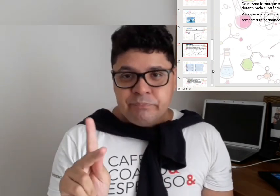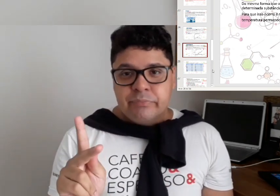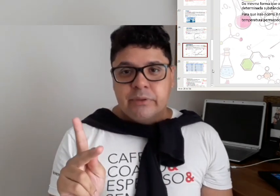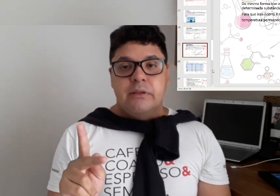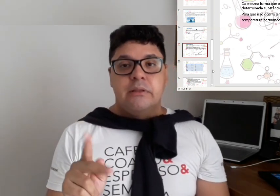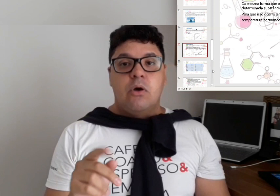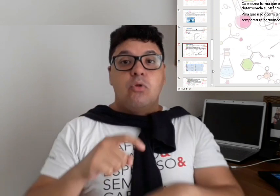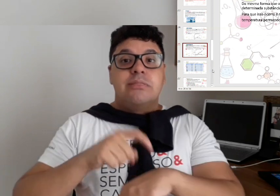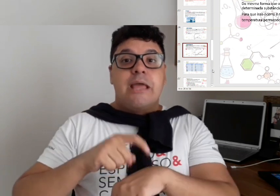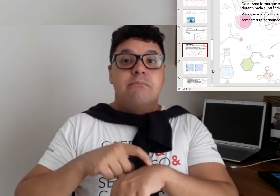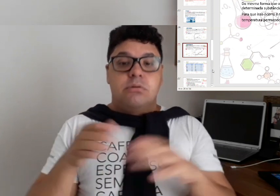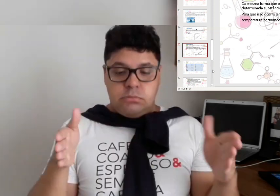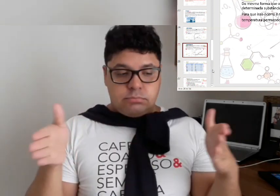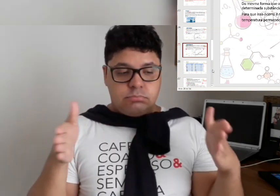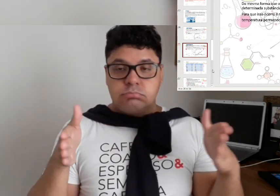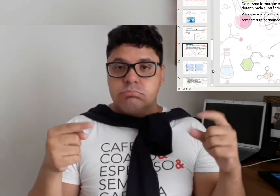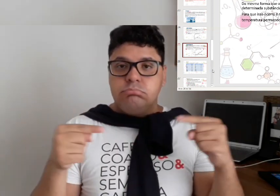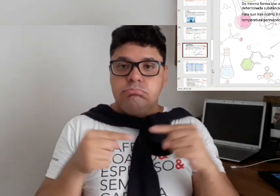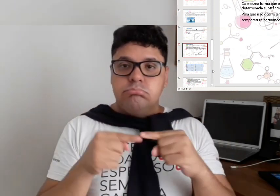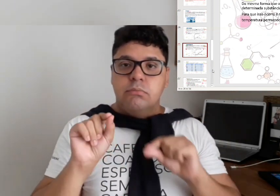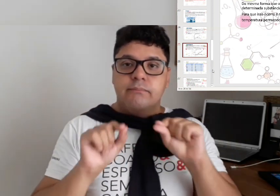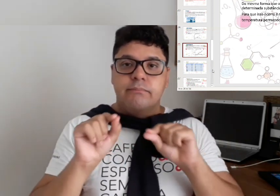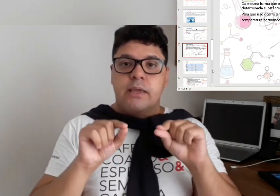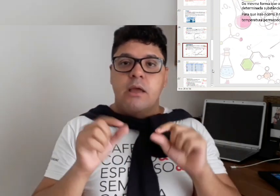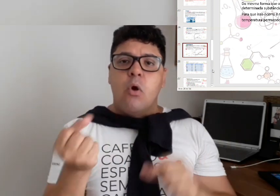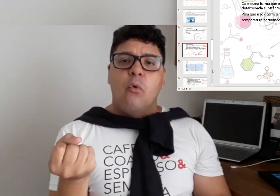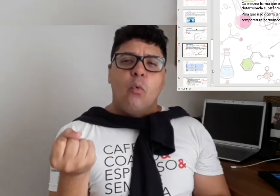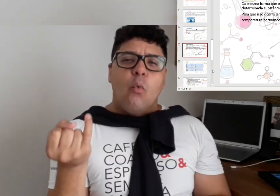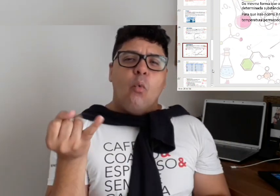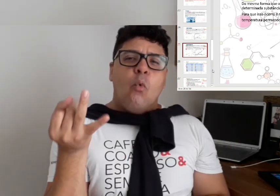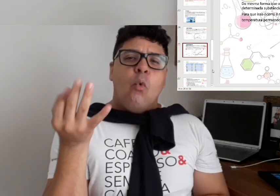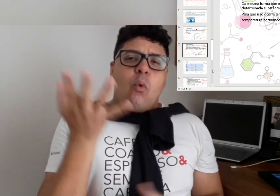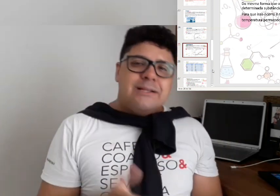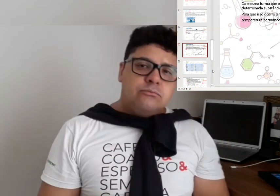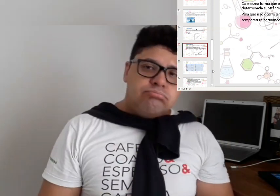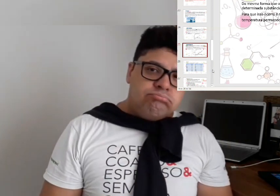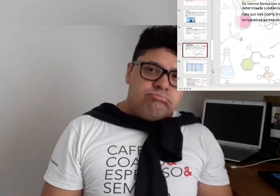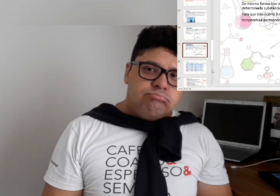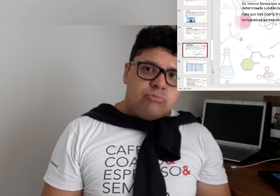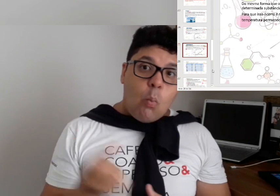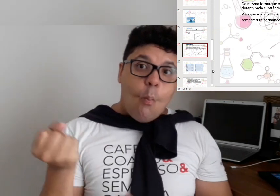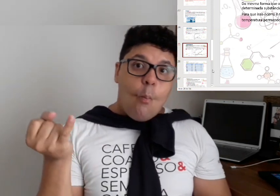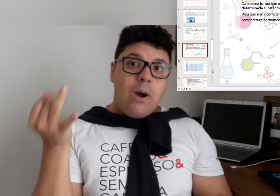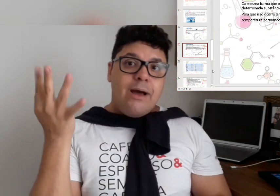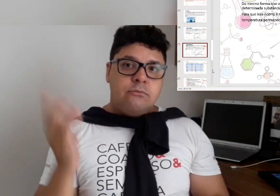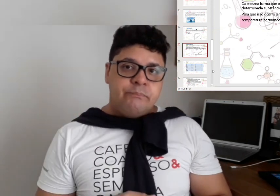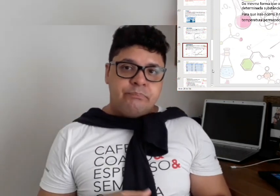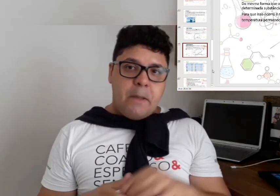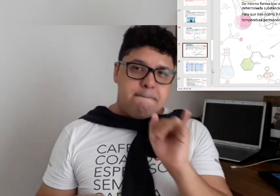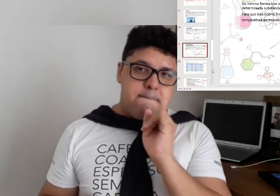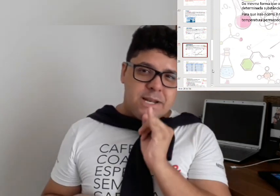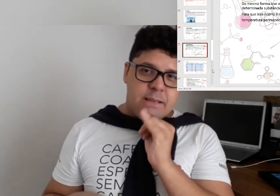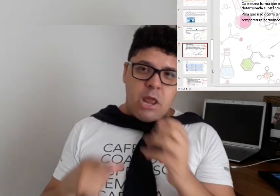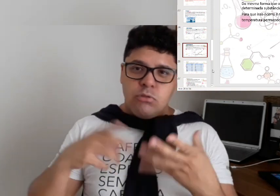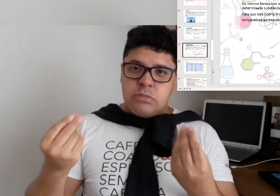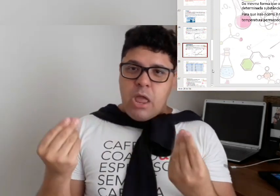tempo que determina o tempo, tá? É a massa, é a quantidade. Tudo bem? Então, se eu